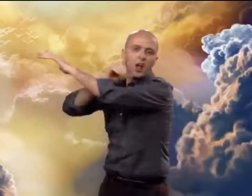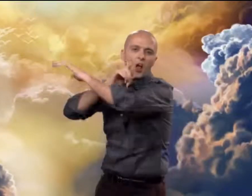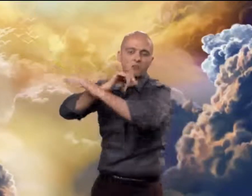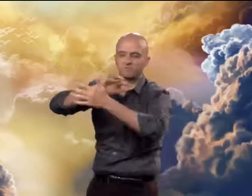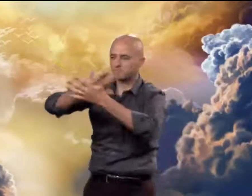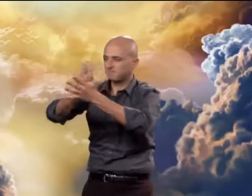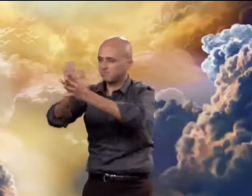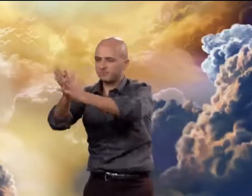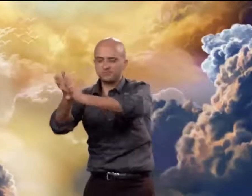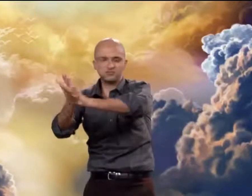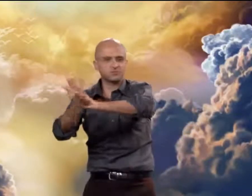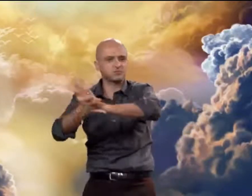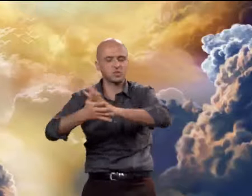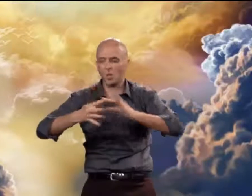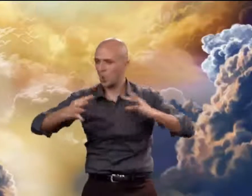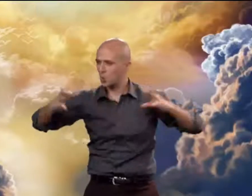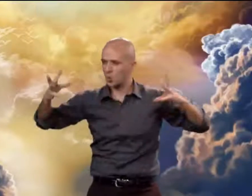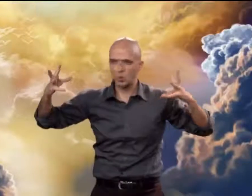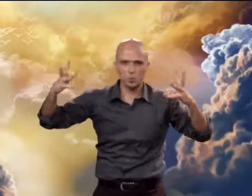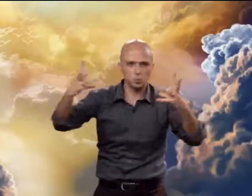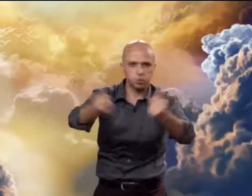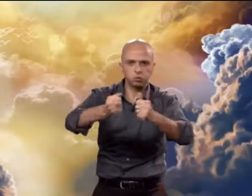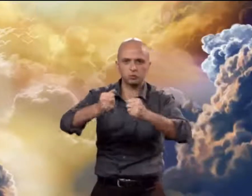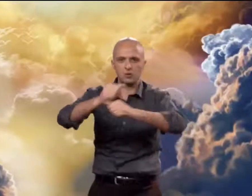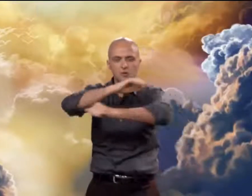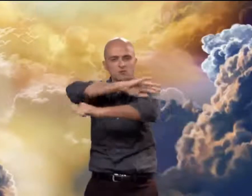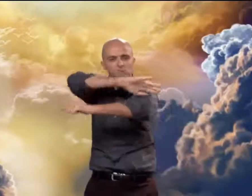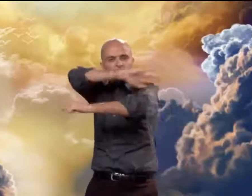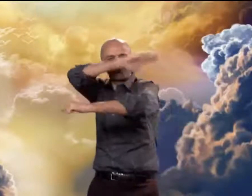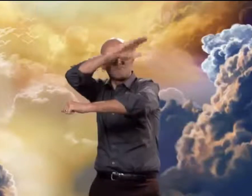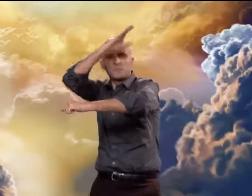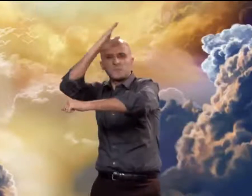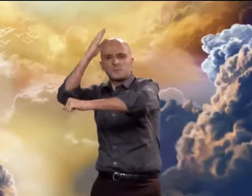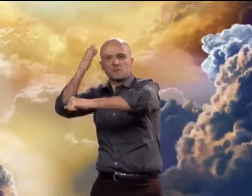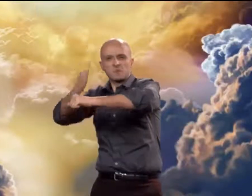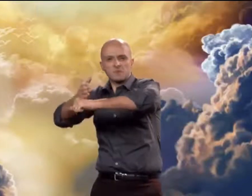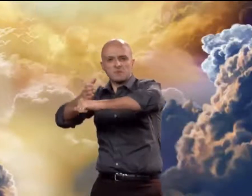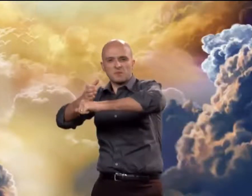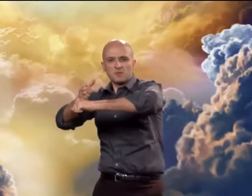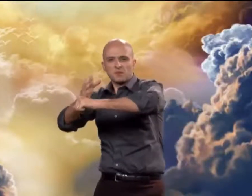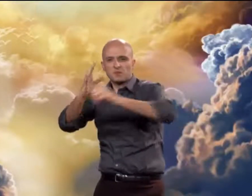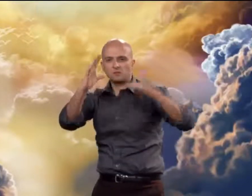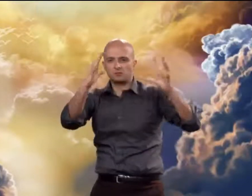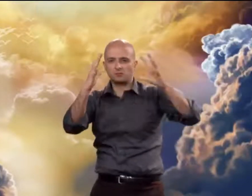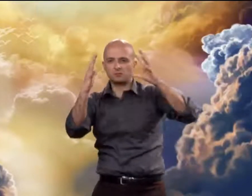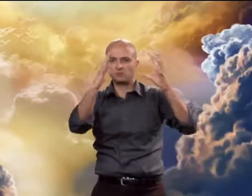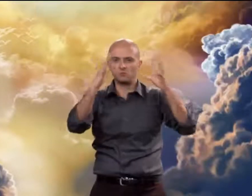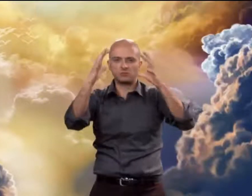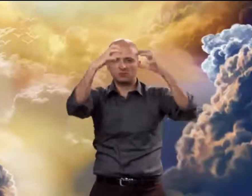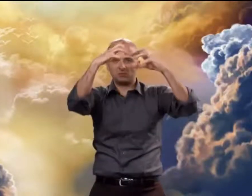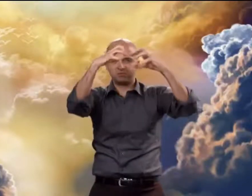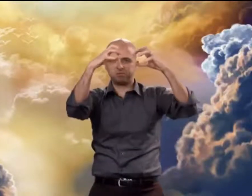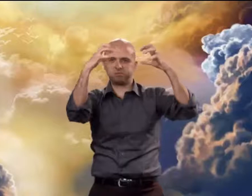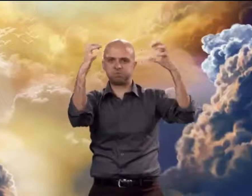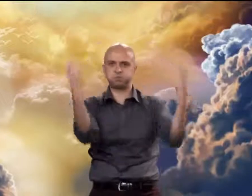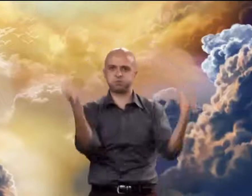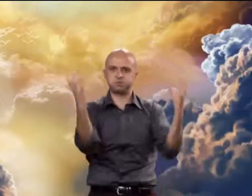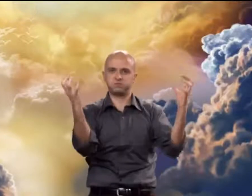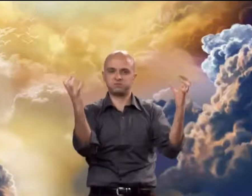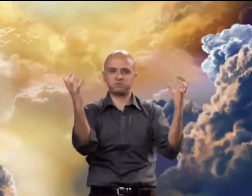mais de 12 metros acima de seu nível normal. O terremoto ocorreu num dia santo, em que as igrejas e conventos